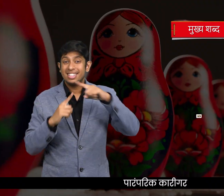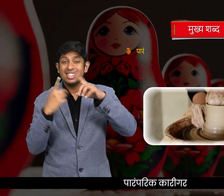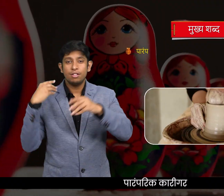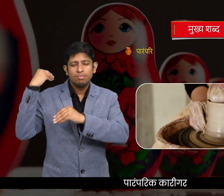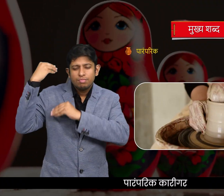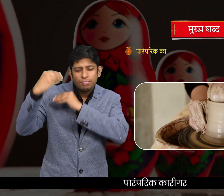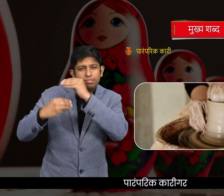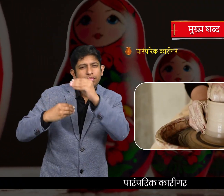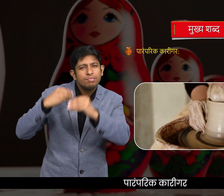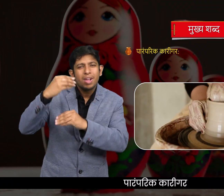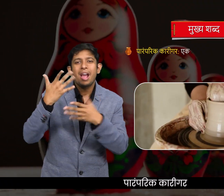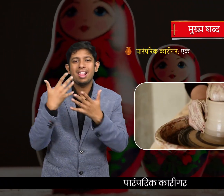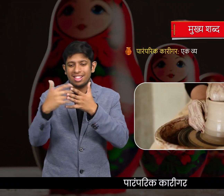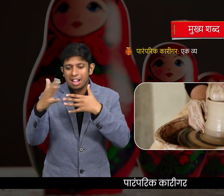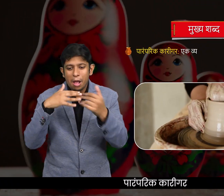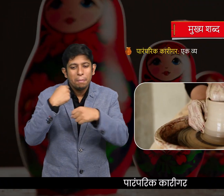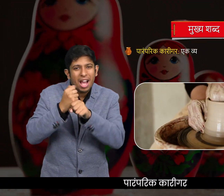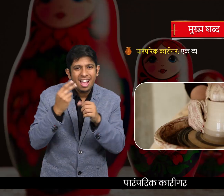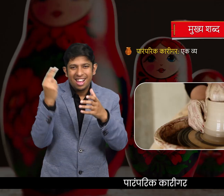पारंपरिक कारीगर